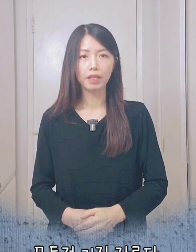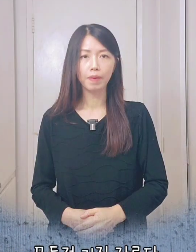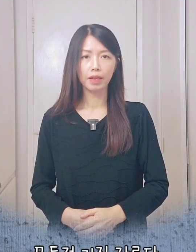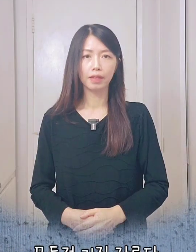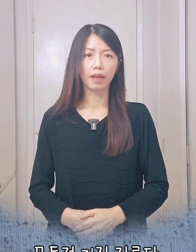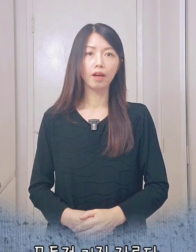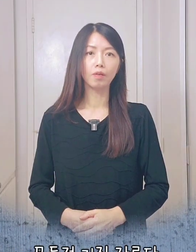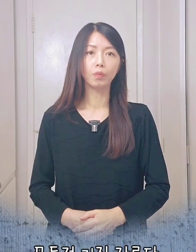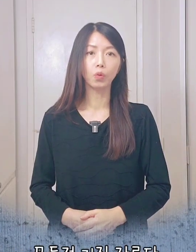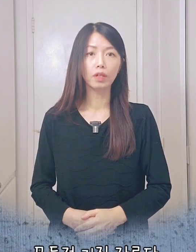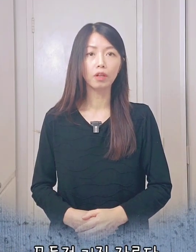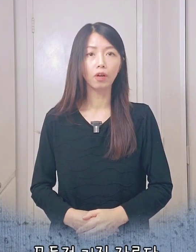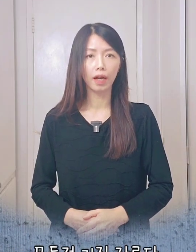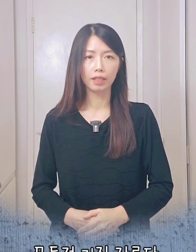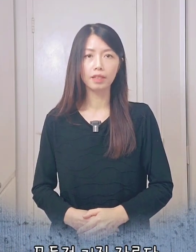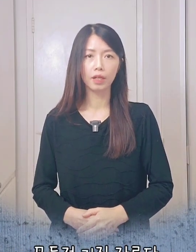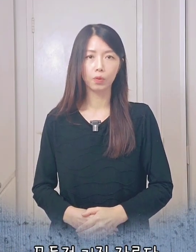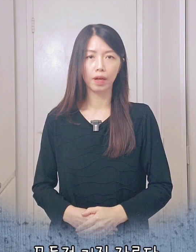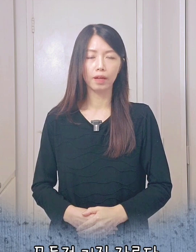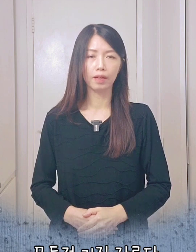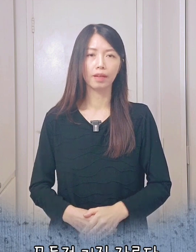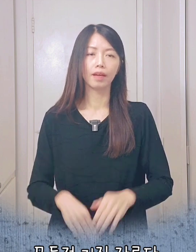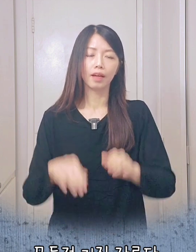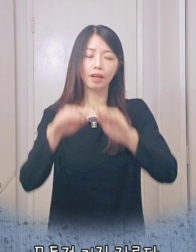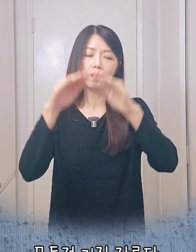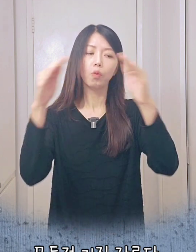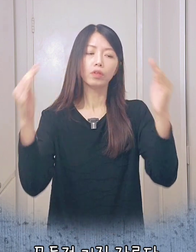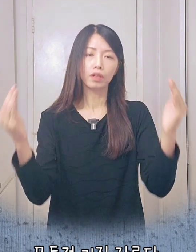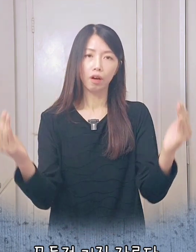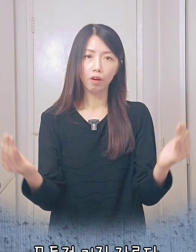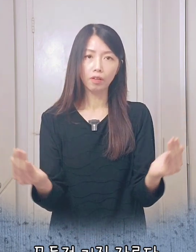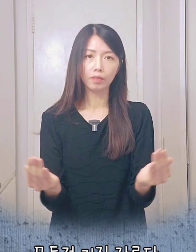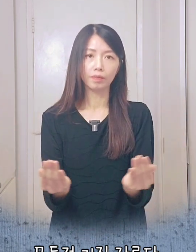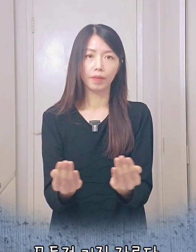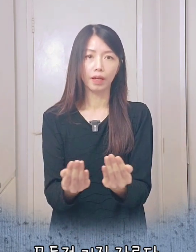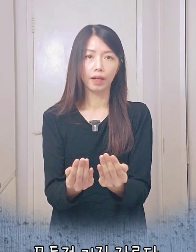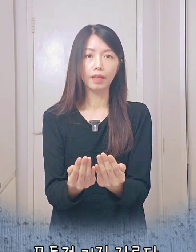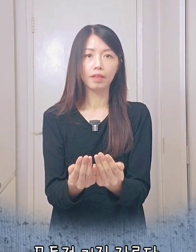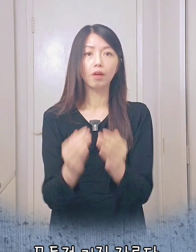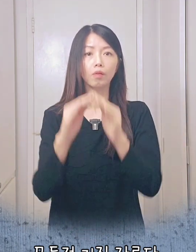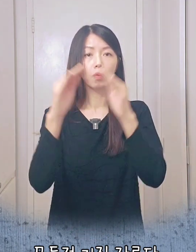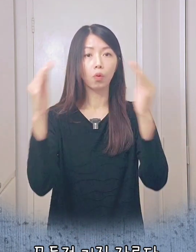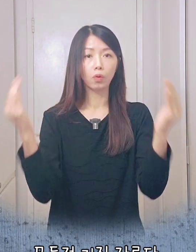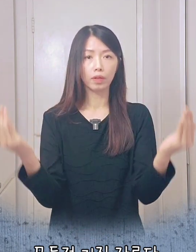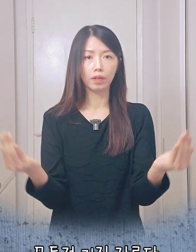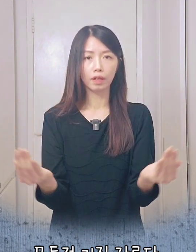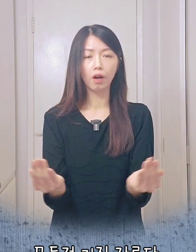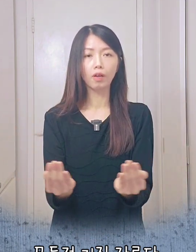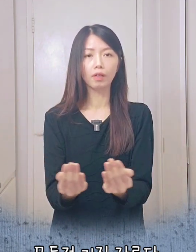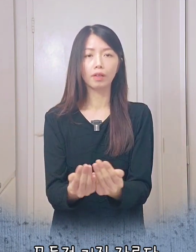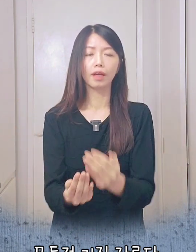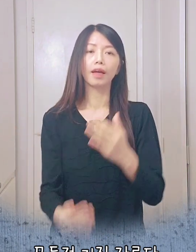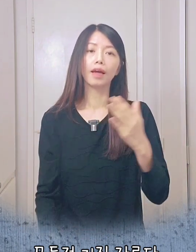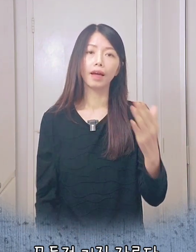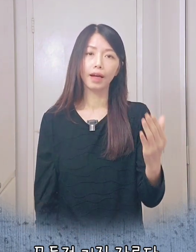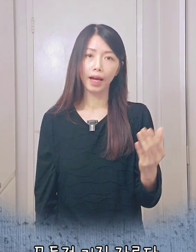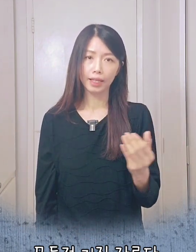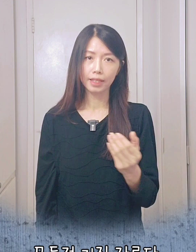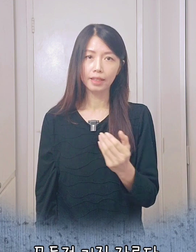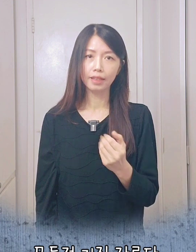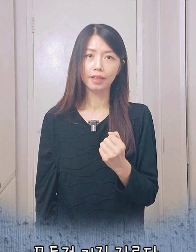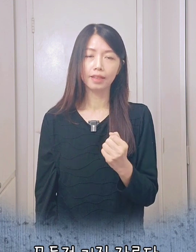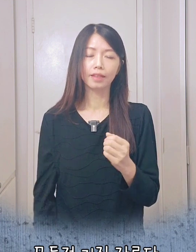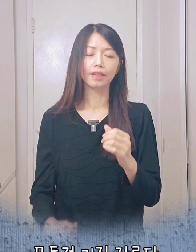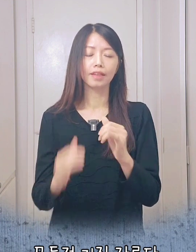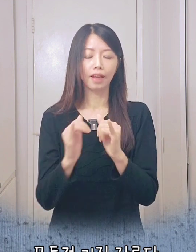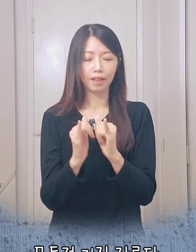네, 마지막인데요. 모든 것 가진 자로다. 모든 것, 아까 했죠? 모든 것